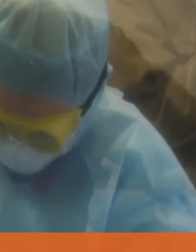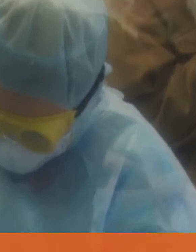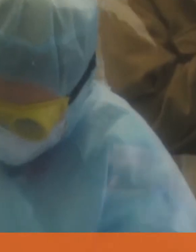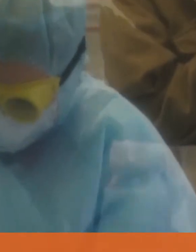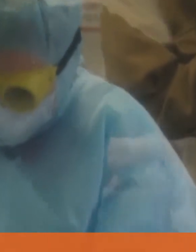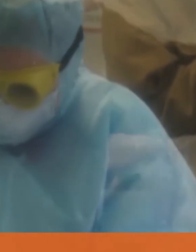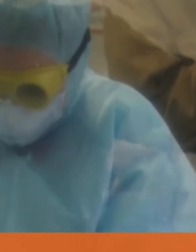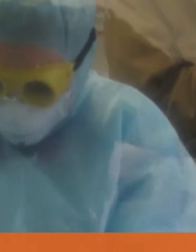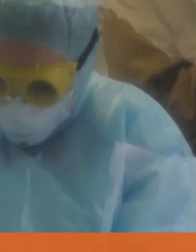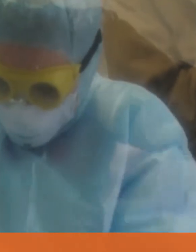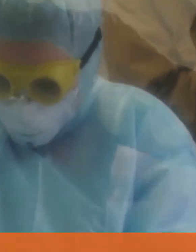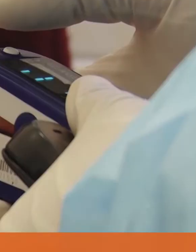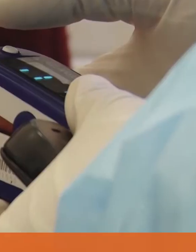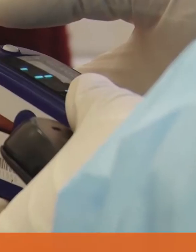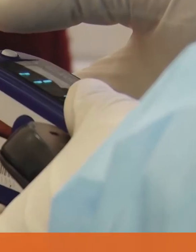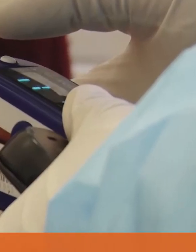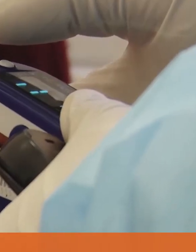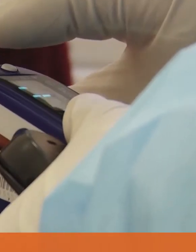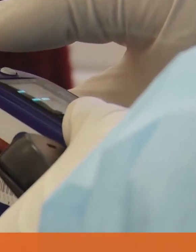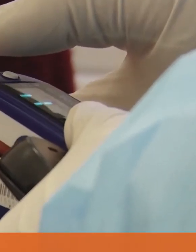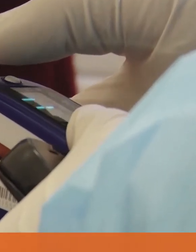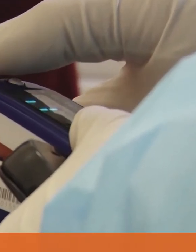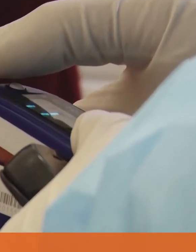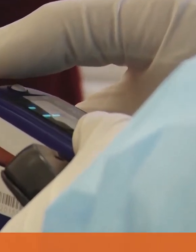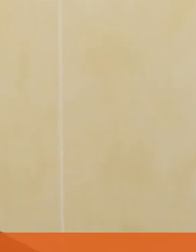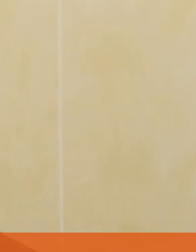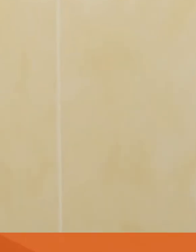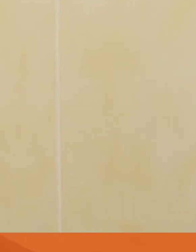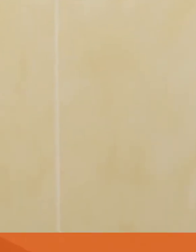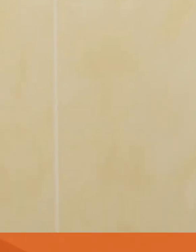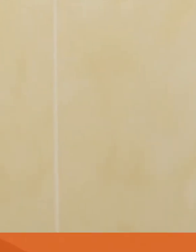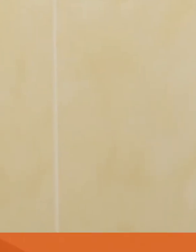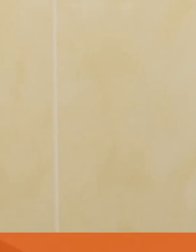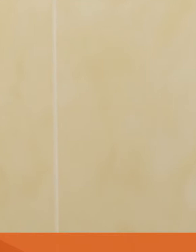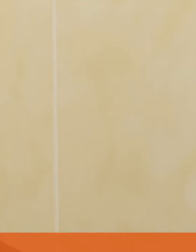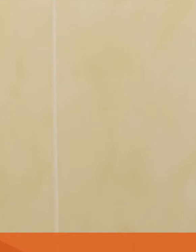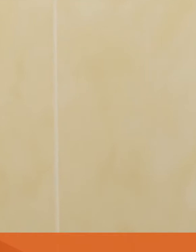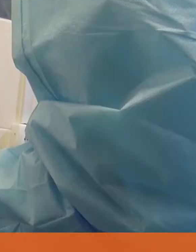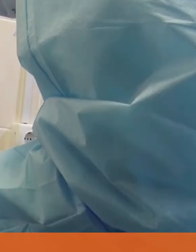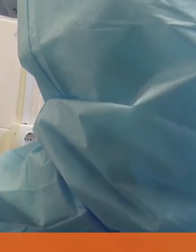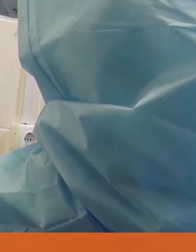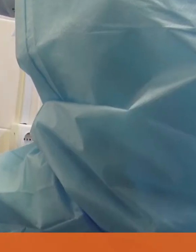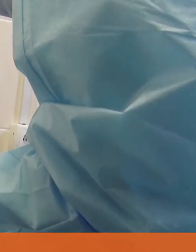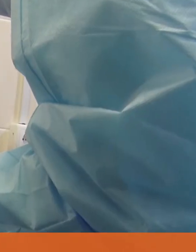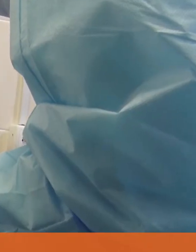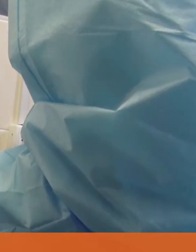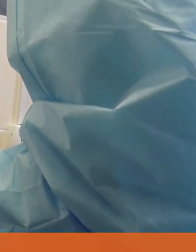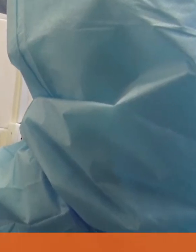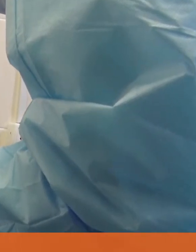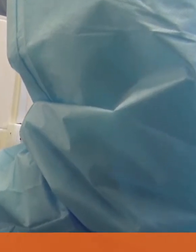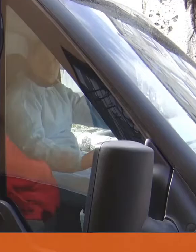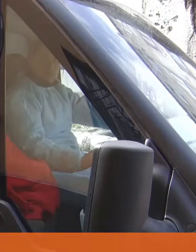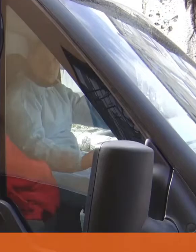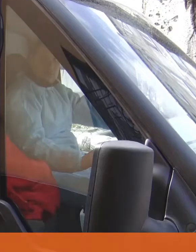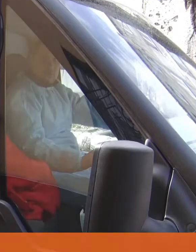В країні стрімко зростає кількість хворих і число тих, кому потрібна госпіталізація. На ранок понеділка 36,5 тисяч